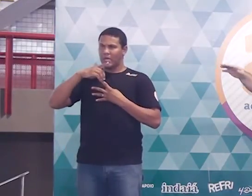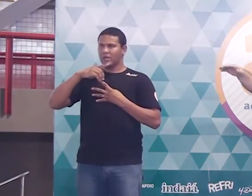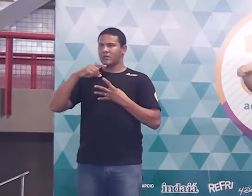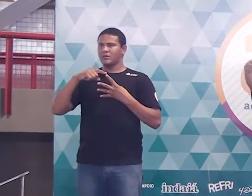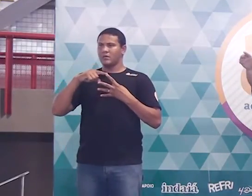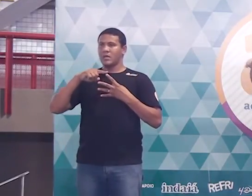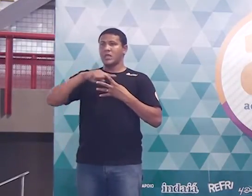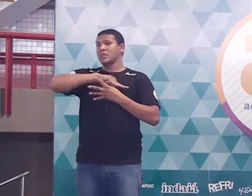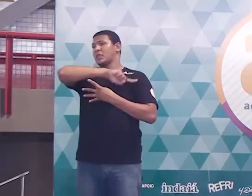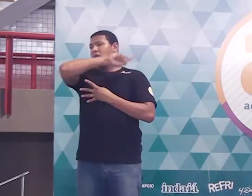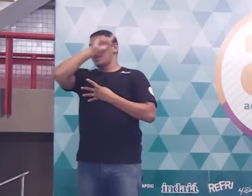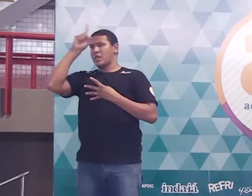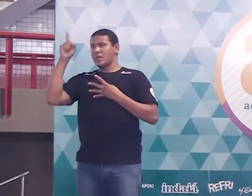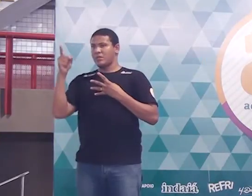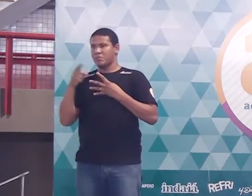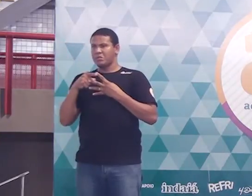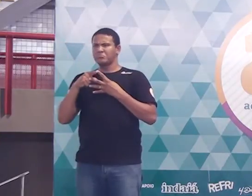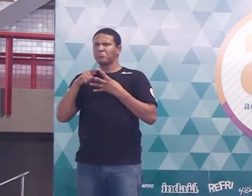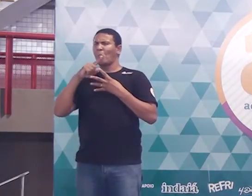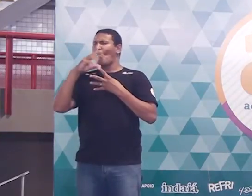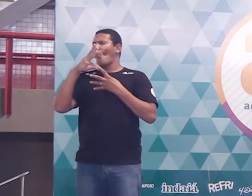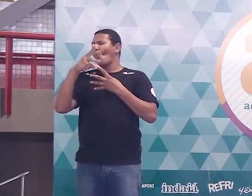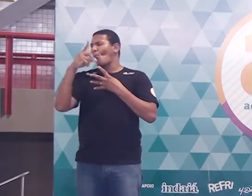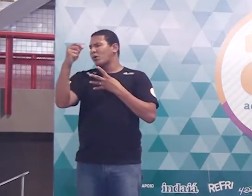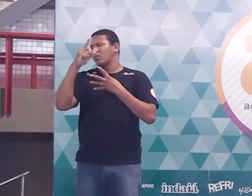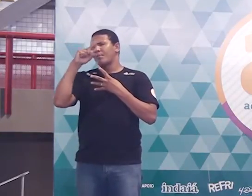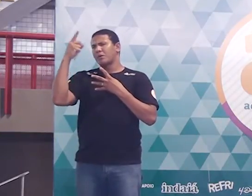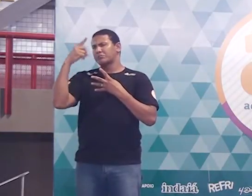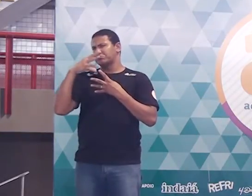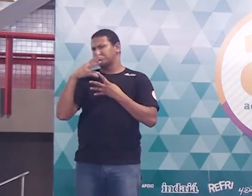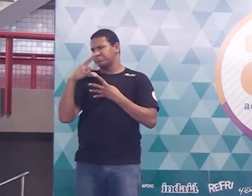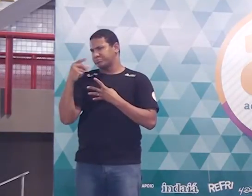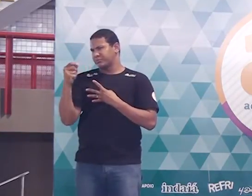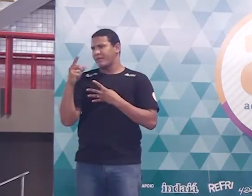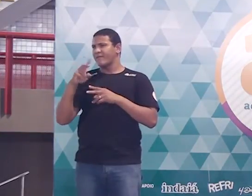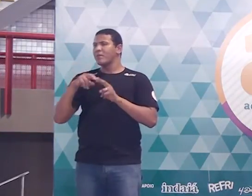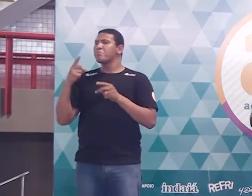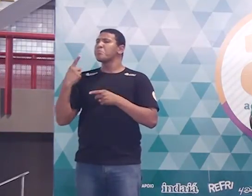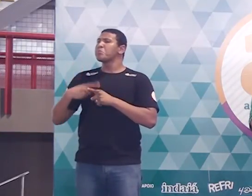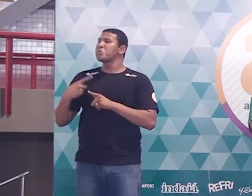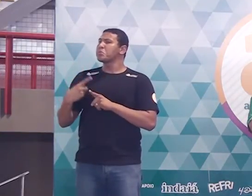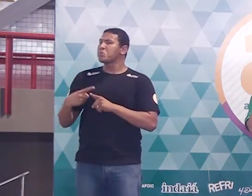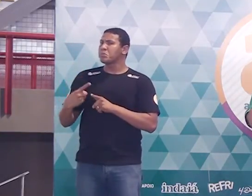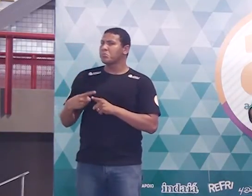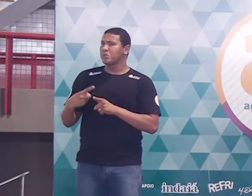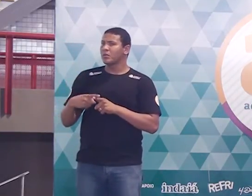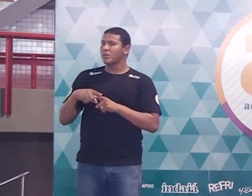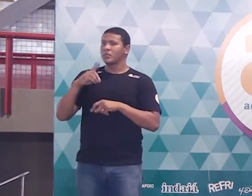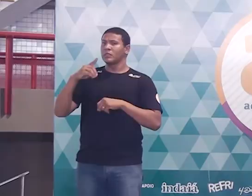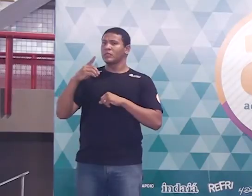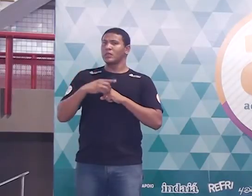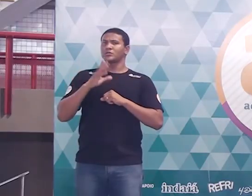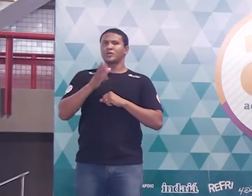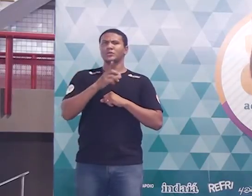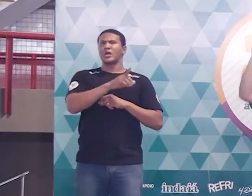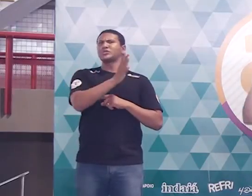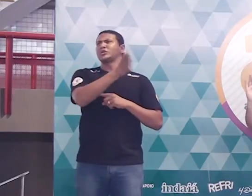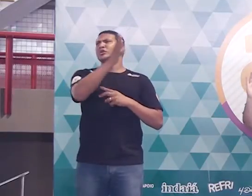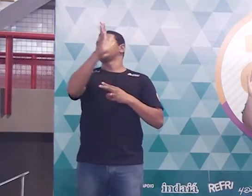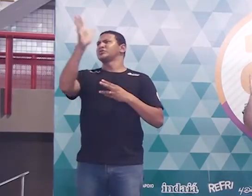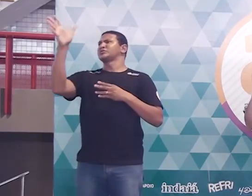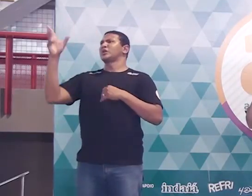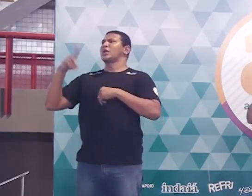E dengue, logo, logo, vocês nem vão escutar mais falar. Porque que quase ninguém vai escutar mais falar sobre dengue. Porque todo mundo já pegou dengue, meu